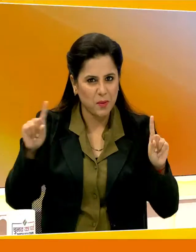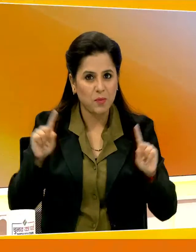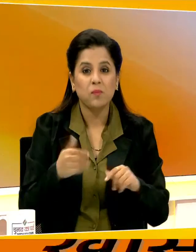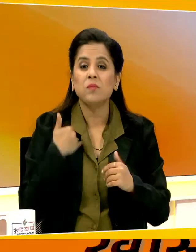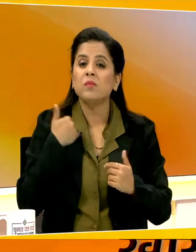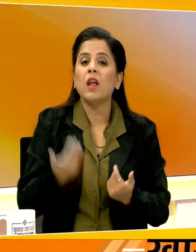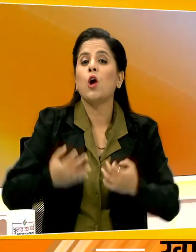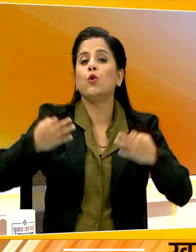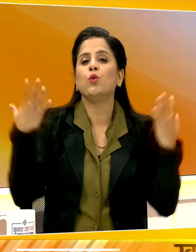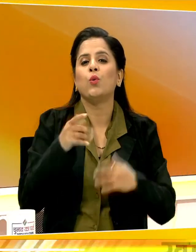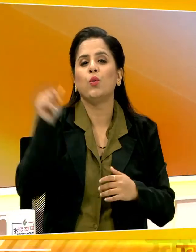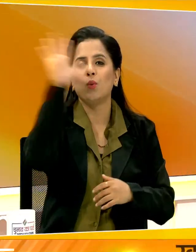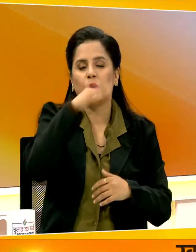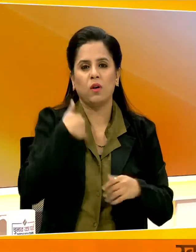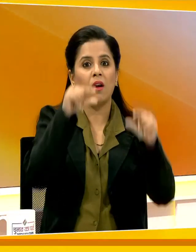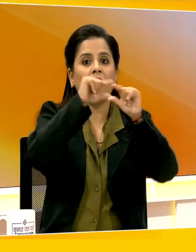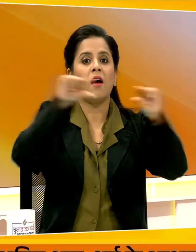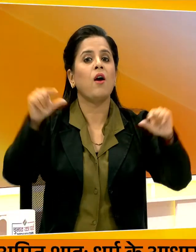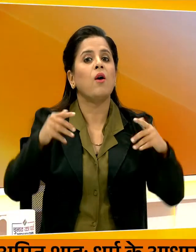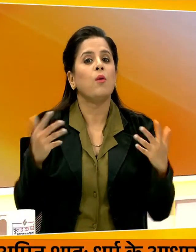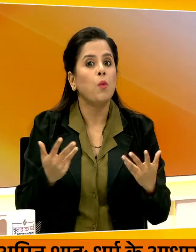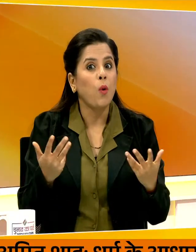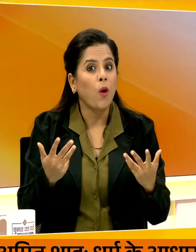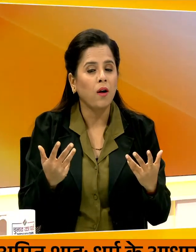अब नए भारत की हेडलाइन होती है